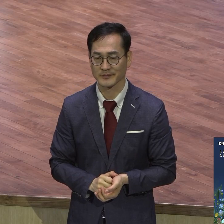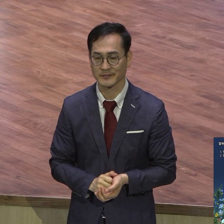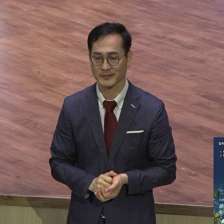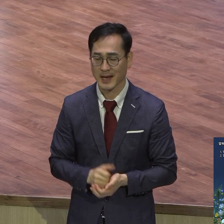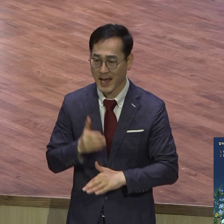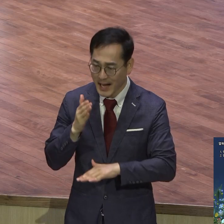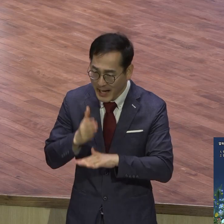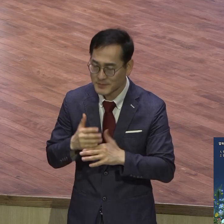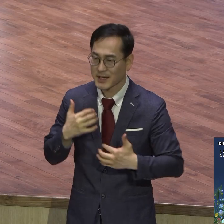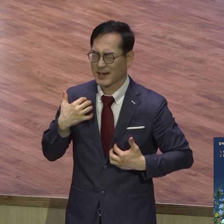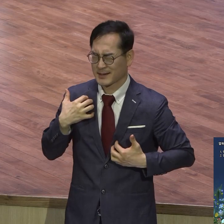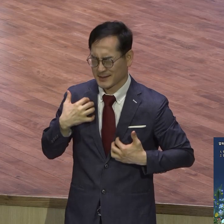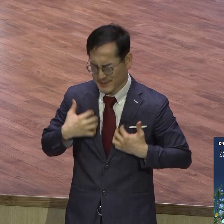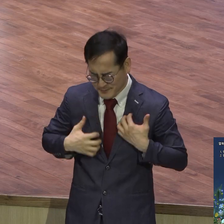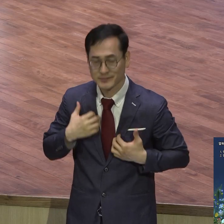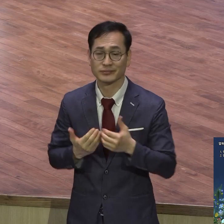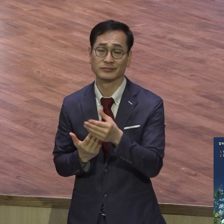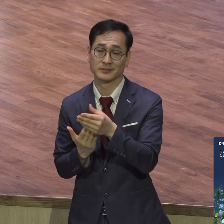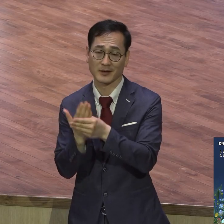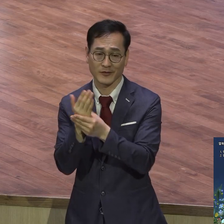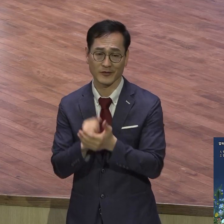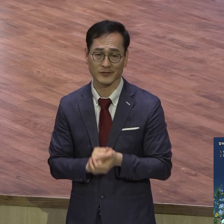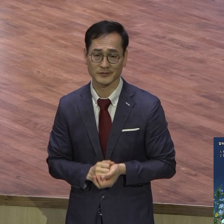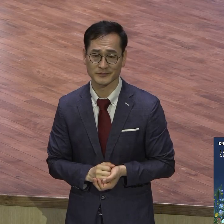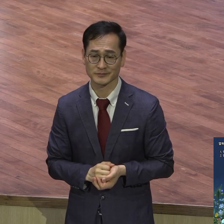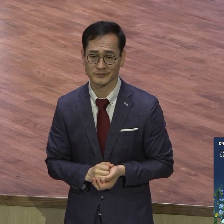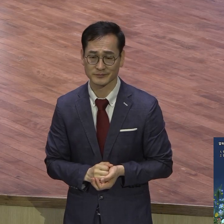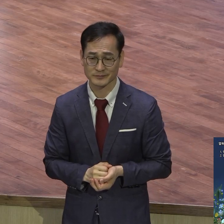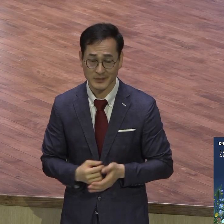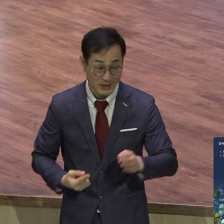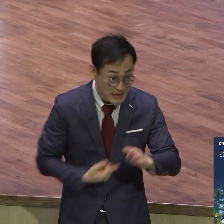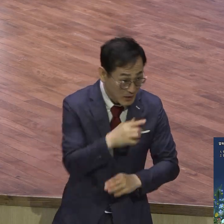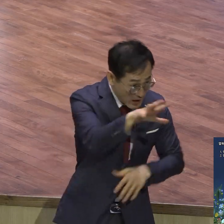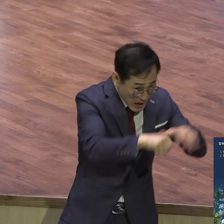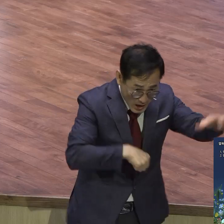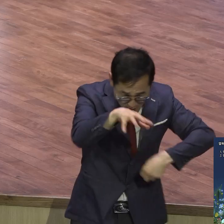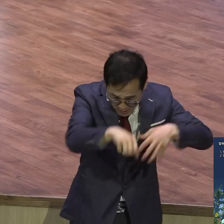기별 영혼 속에서 나오는 거예요. 다르죠.